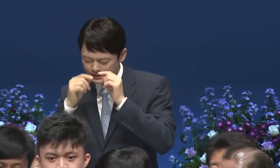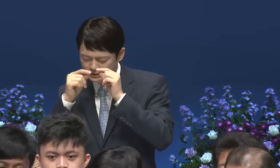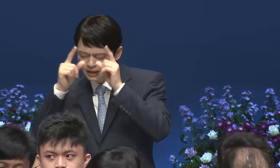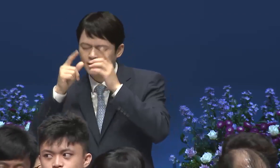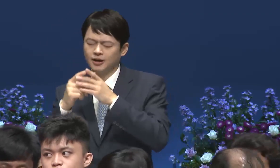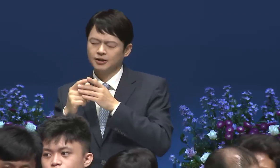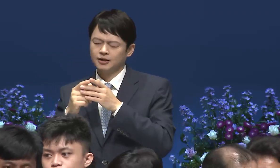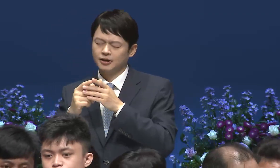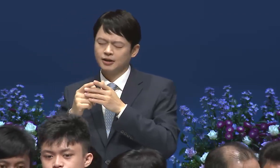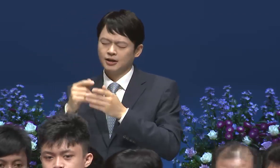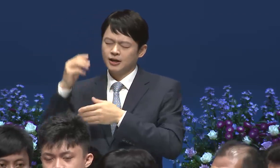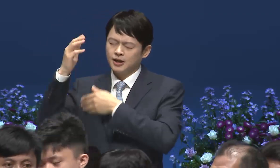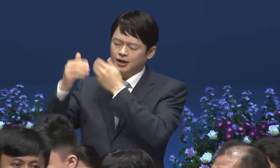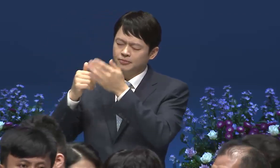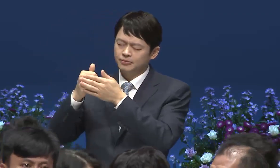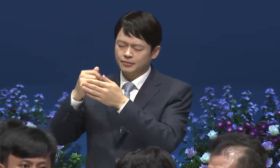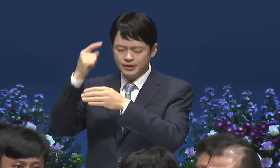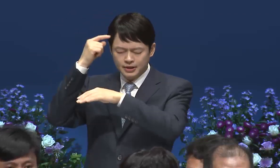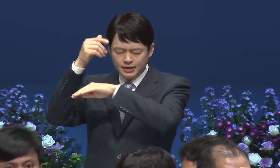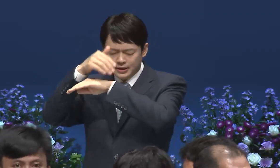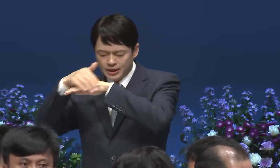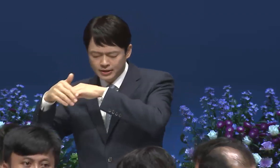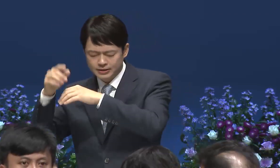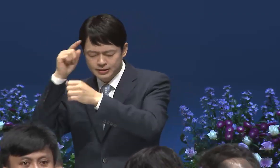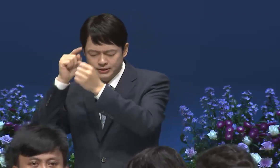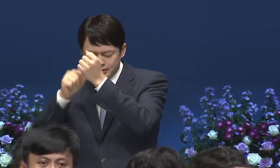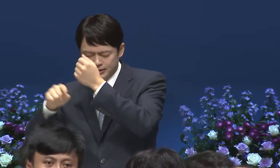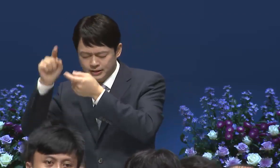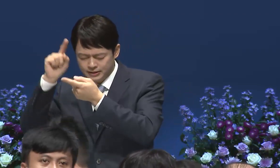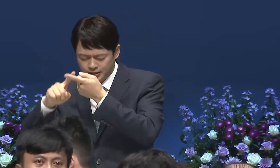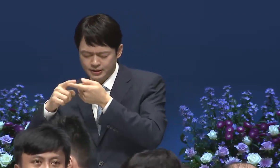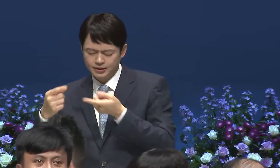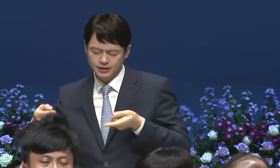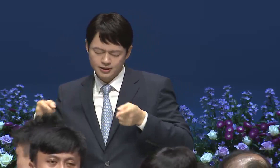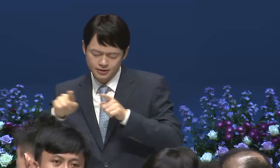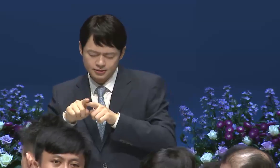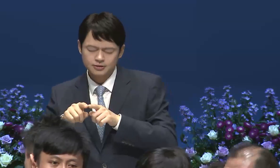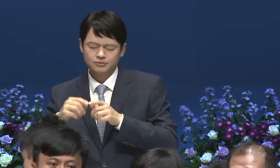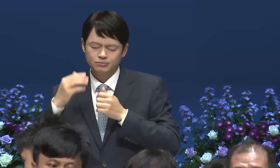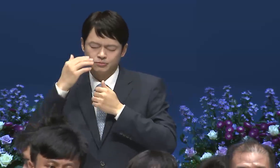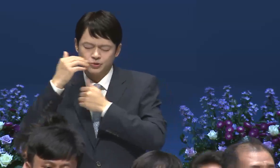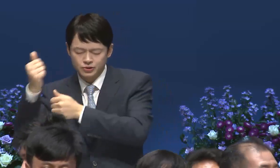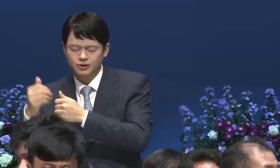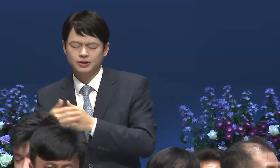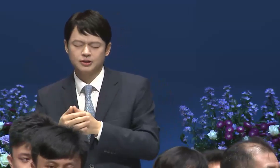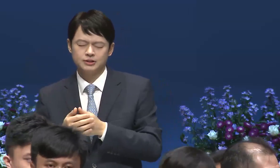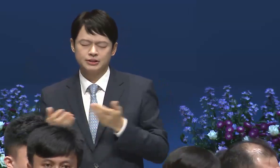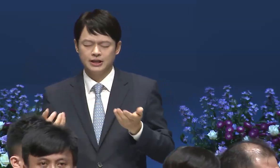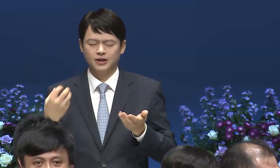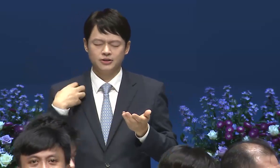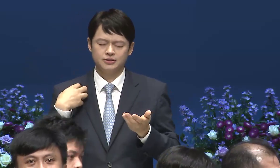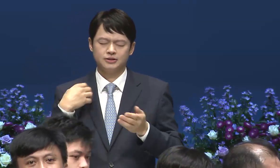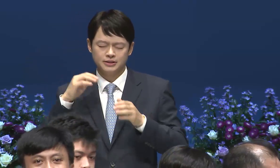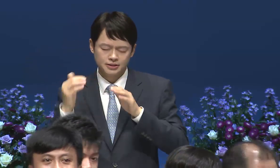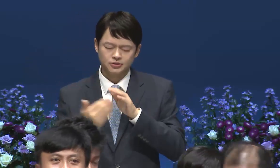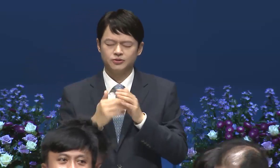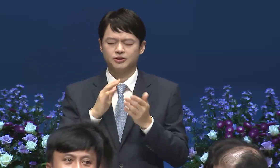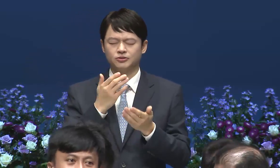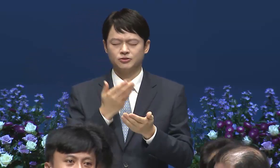복음의 비밀을 증거하며 그들에게 영적 에바다를 전하며 하나님이 계획하신 그 현장 속에 제자로 서게 하여